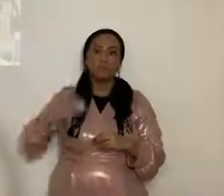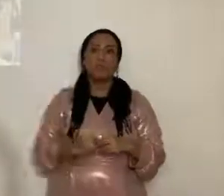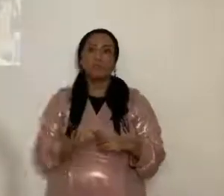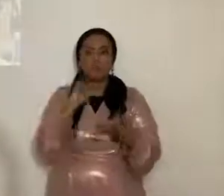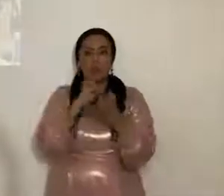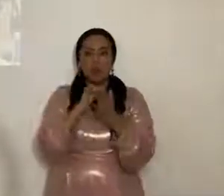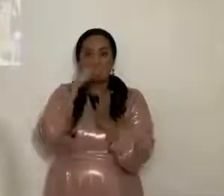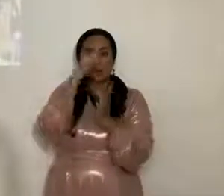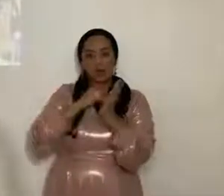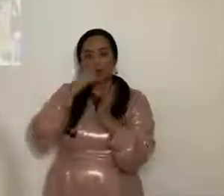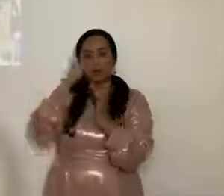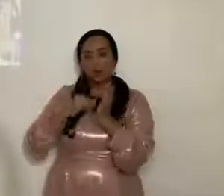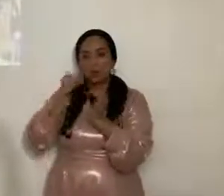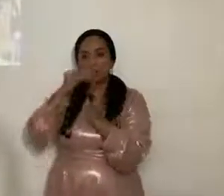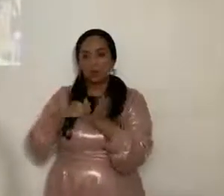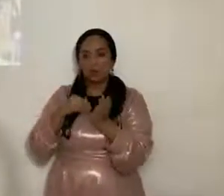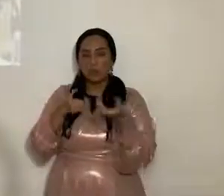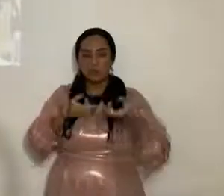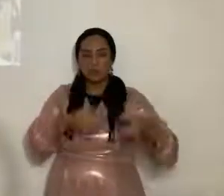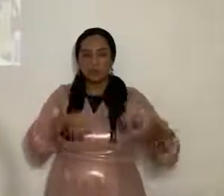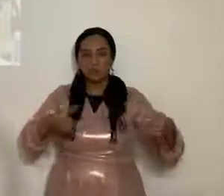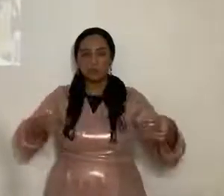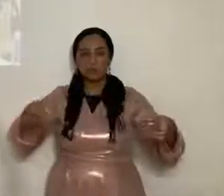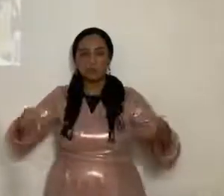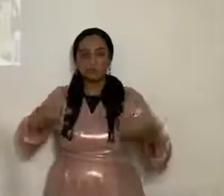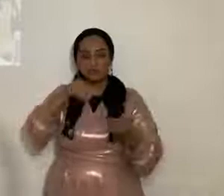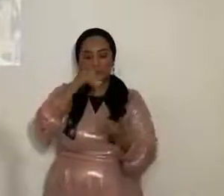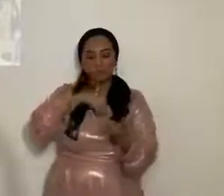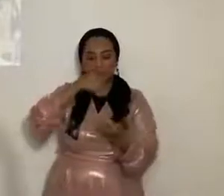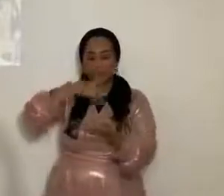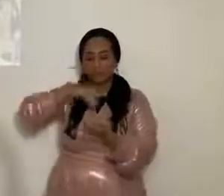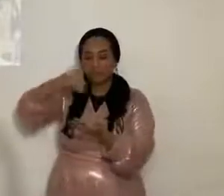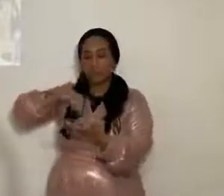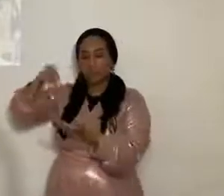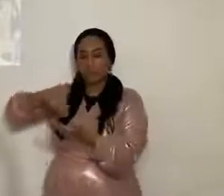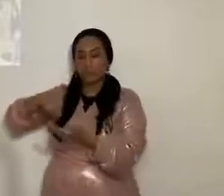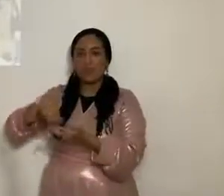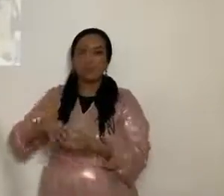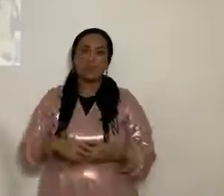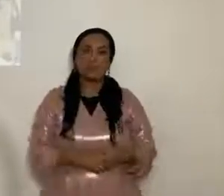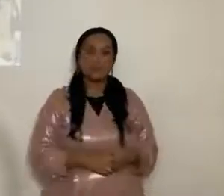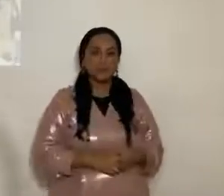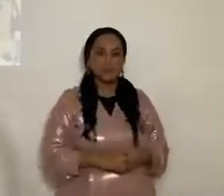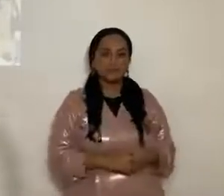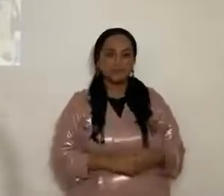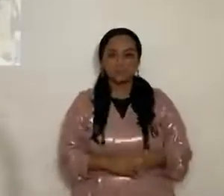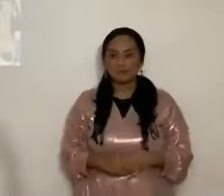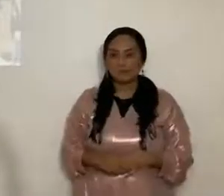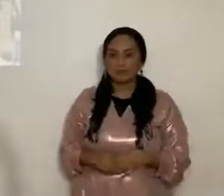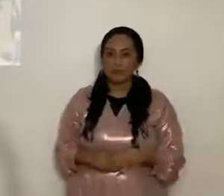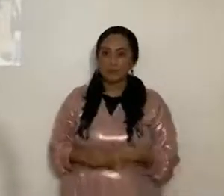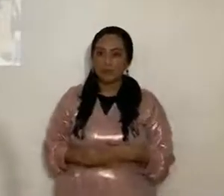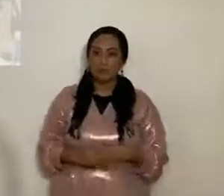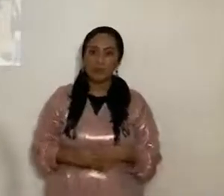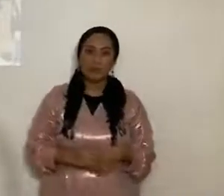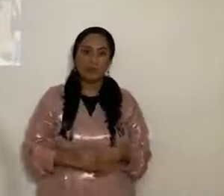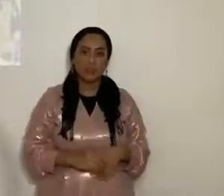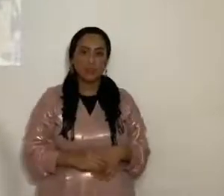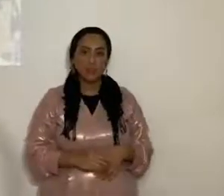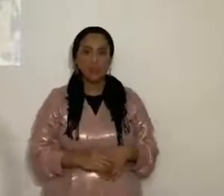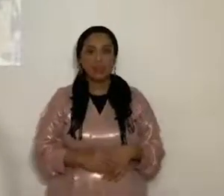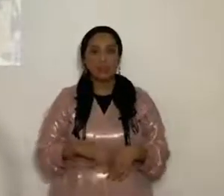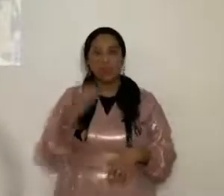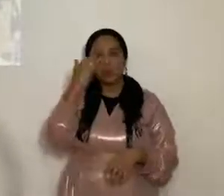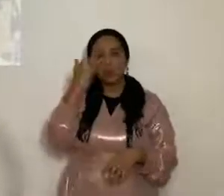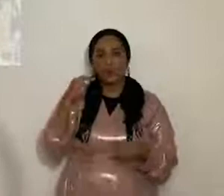fue escrito en el caso, fue escrito el caso en el libro de las crónicas del rey. ¿Por